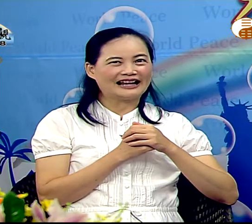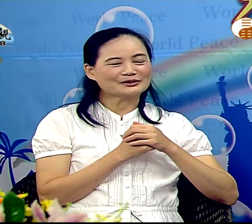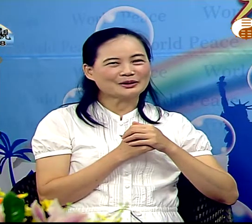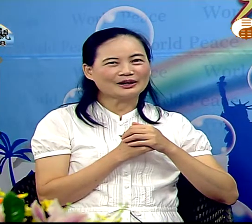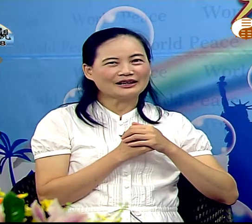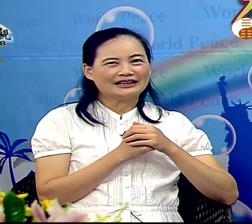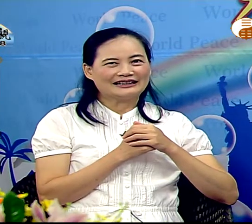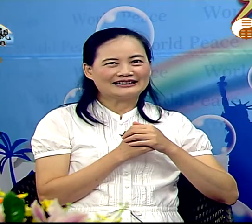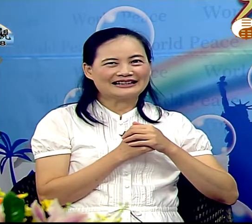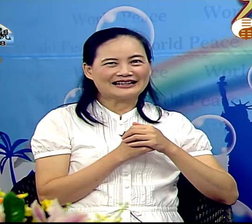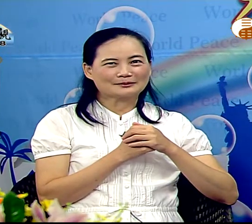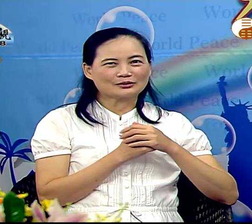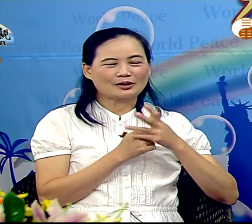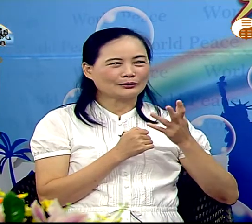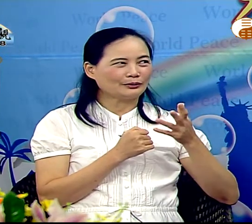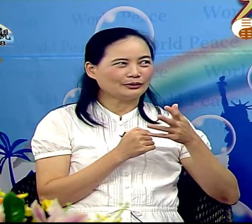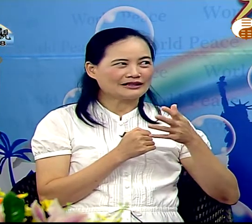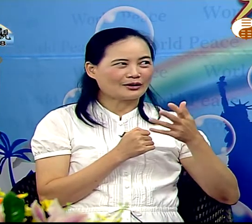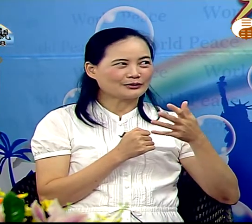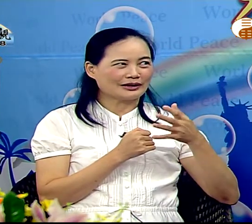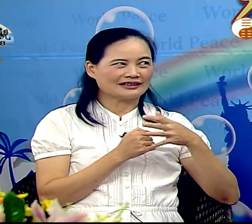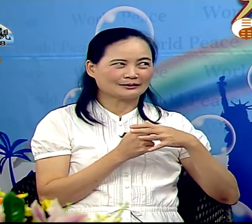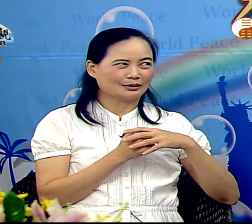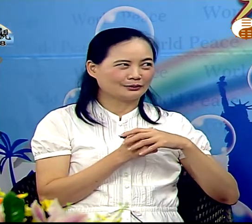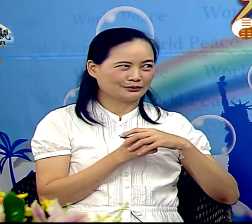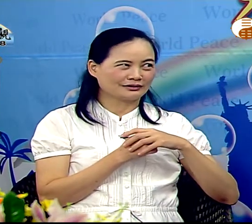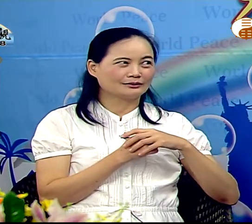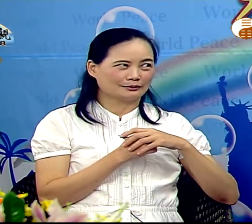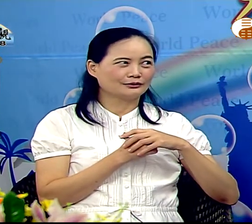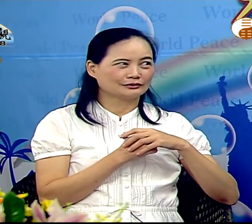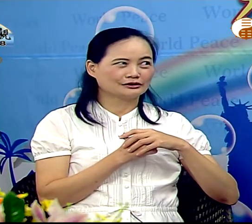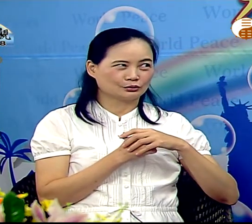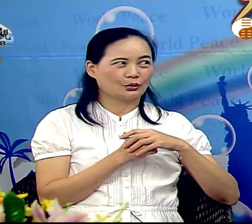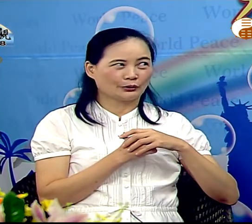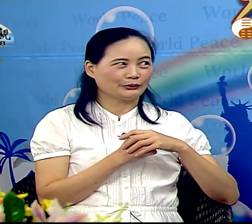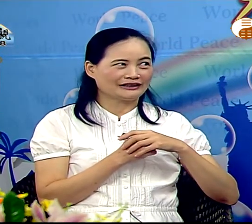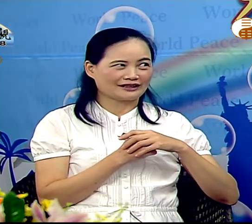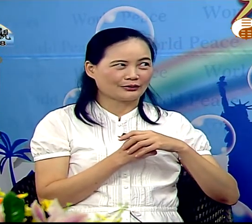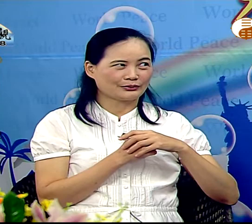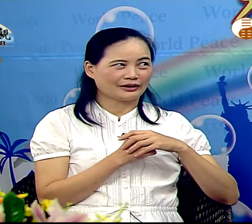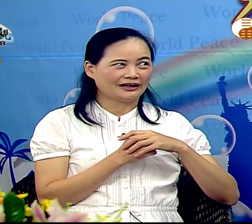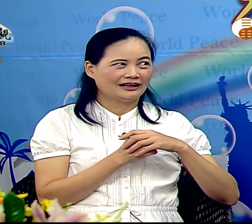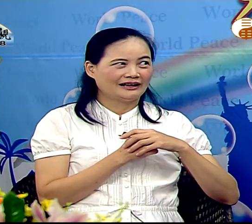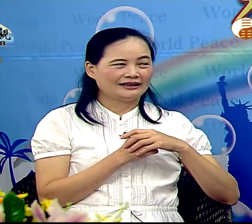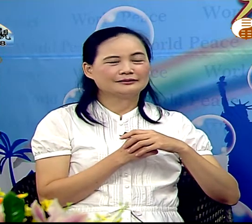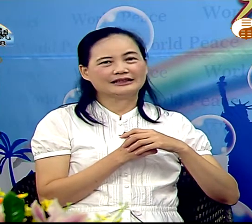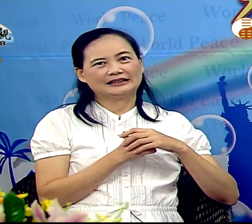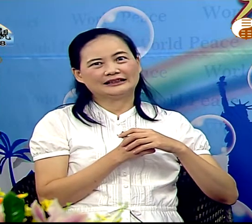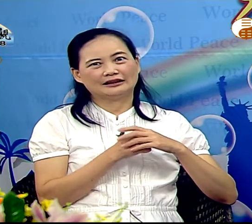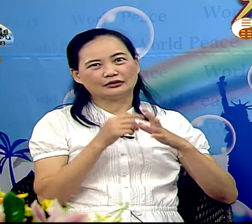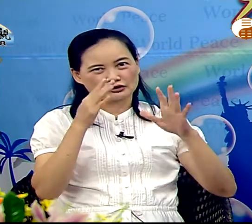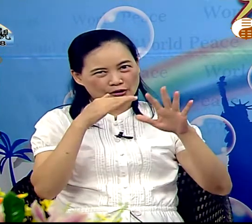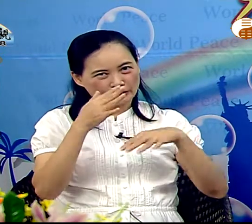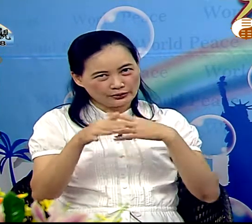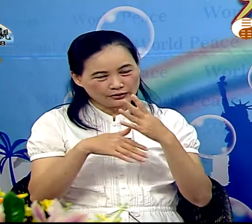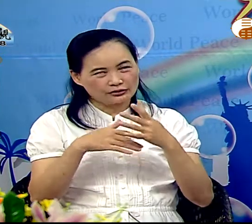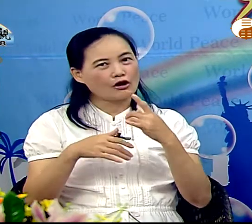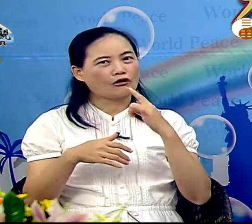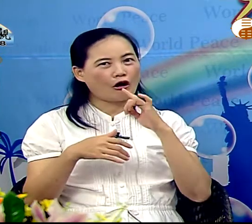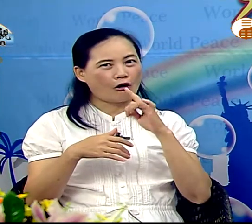说，现在什么双语教学啊什么，我觉得我们都是多语的教学，因为有手语、有口